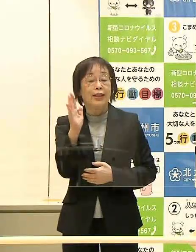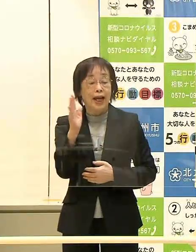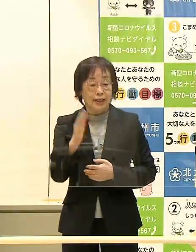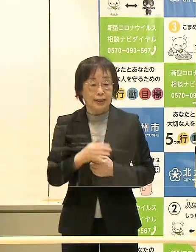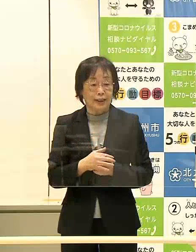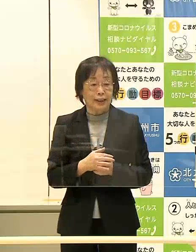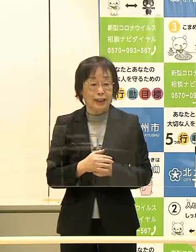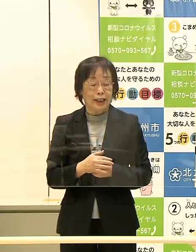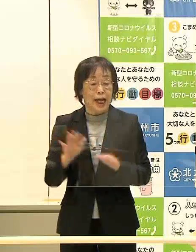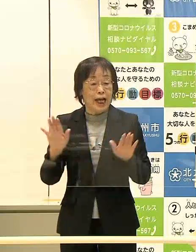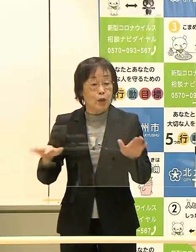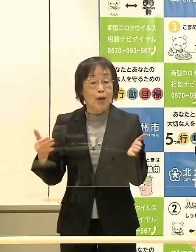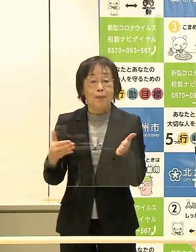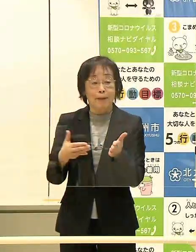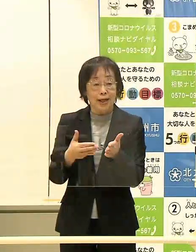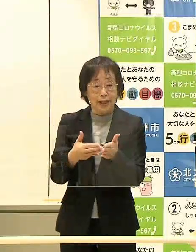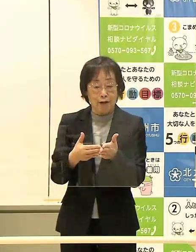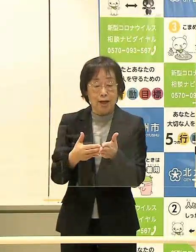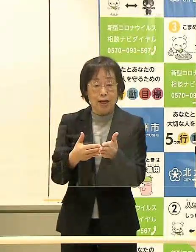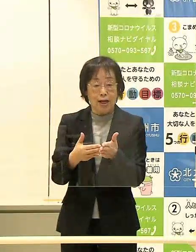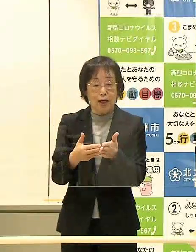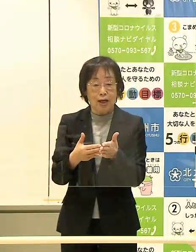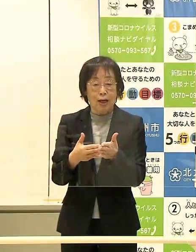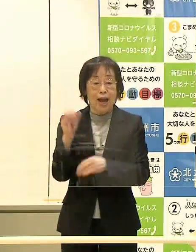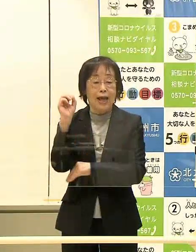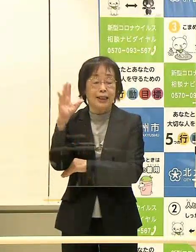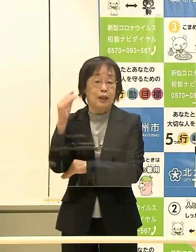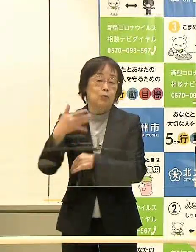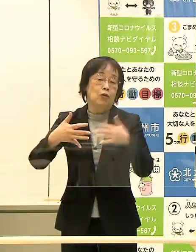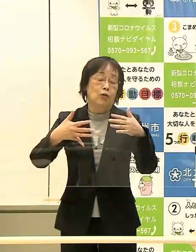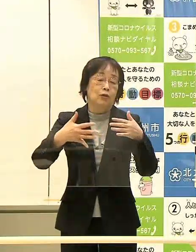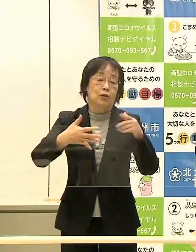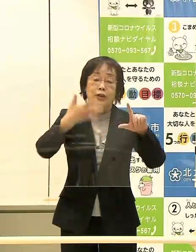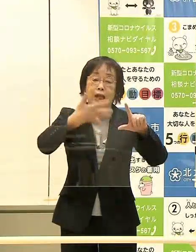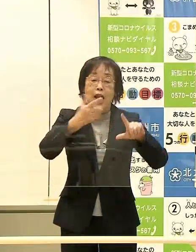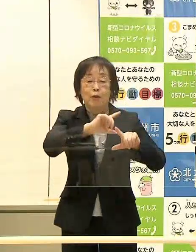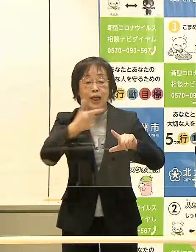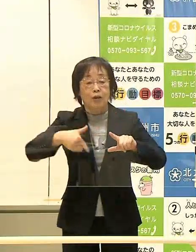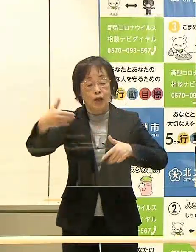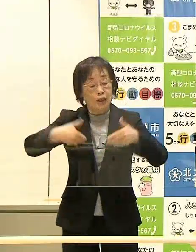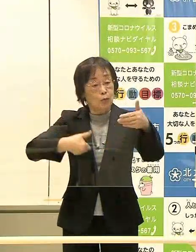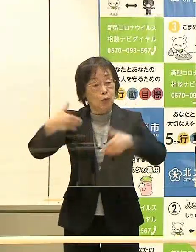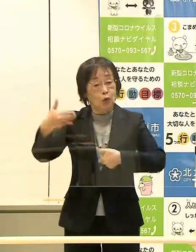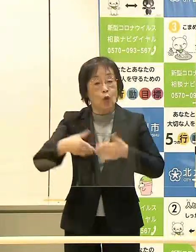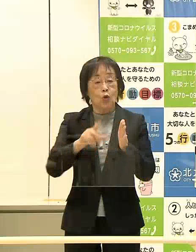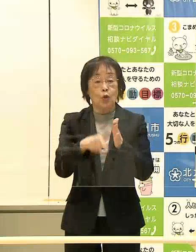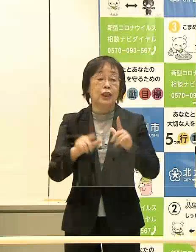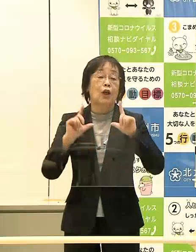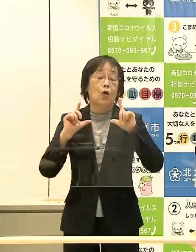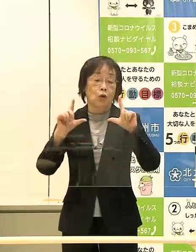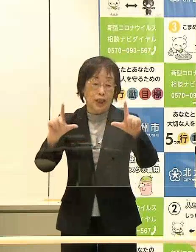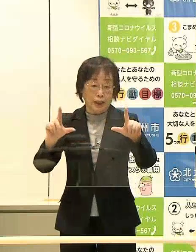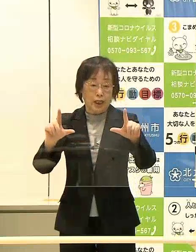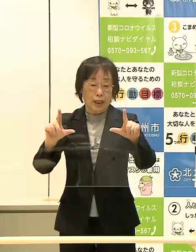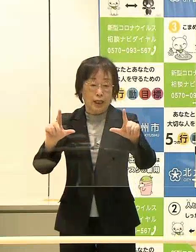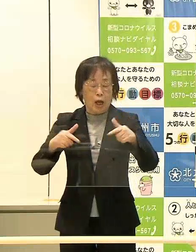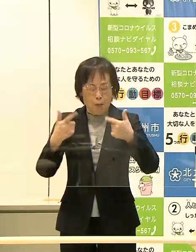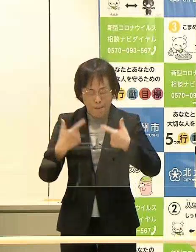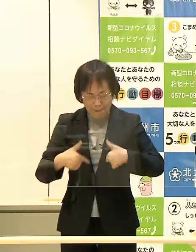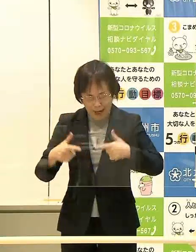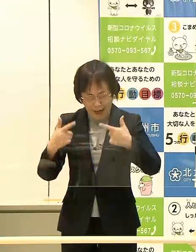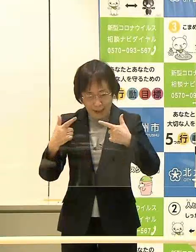これまではあのメディアから質問を受けた時にはお答えした時もあったかもしれませんが毎日